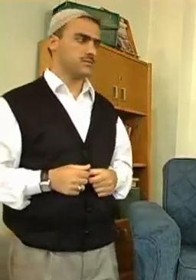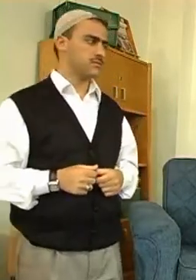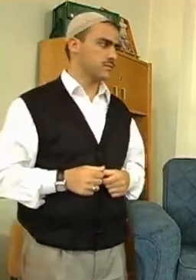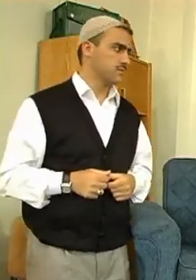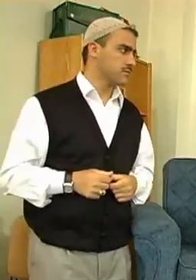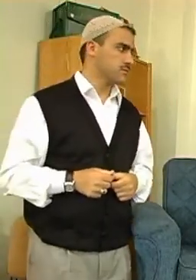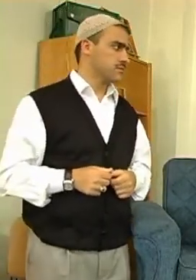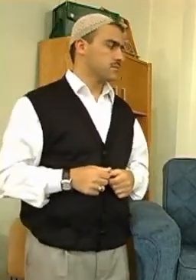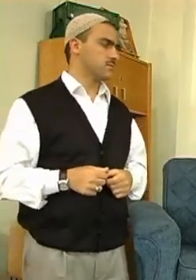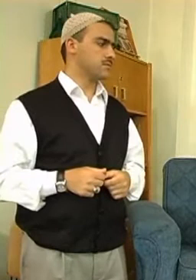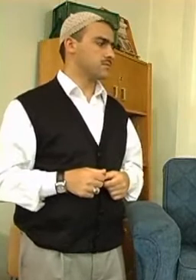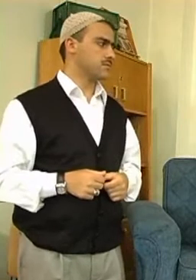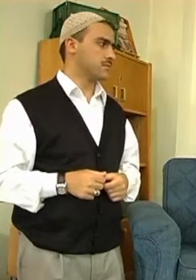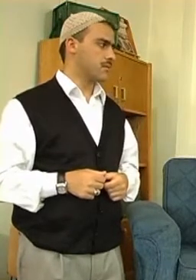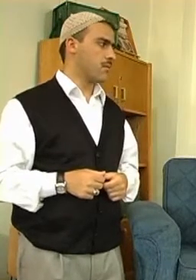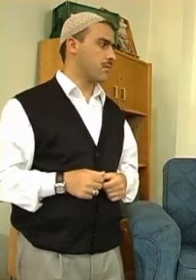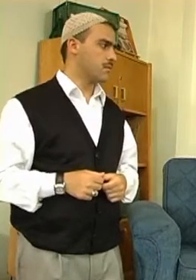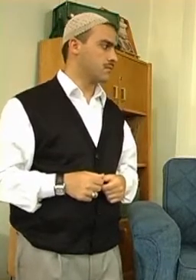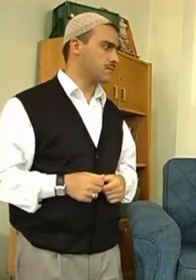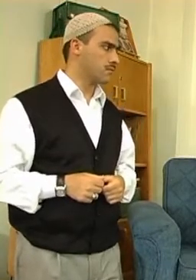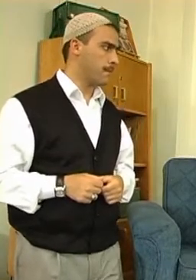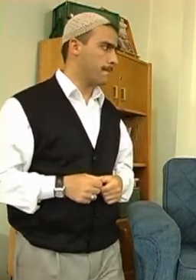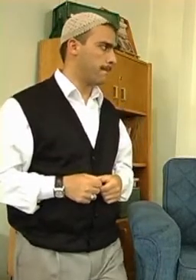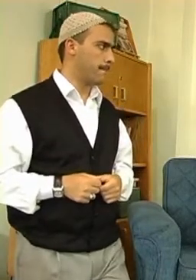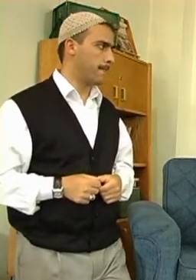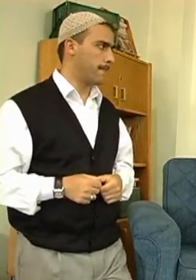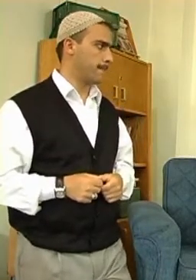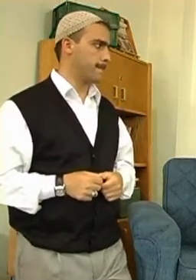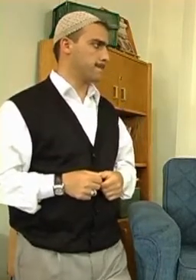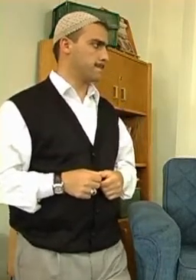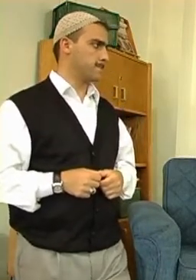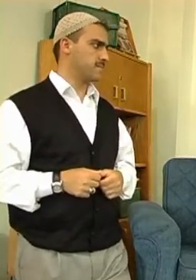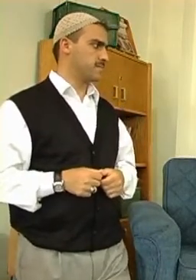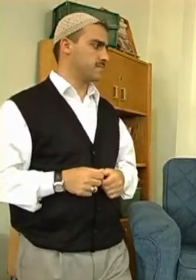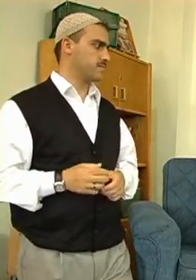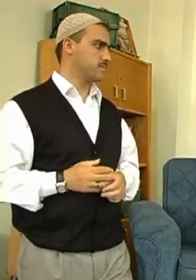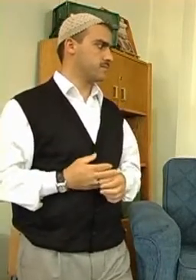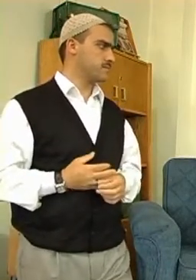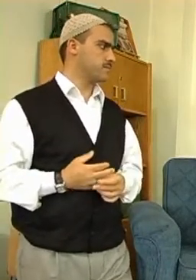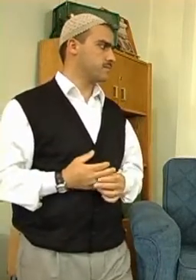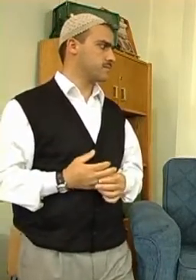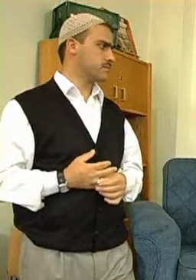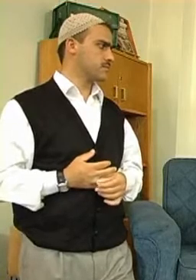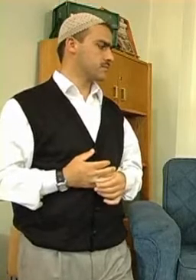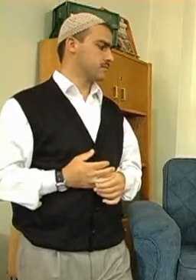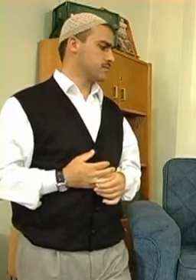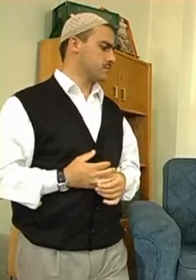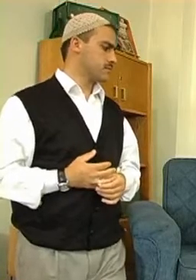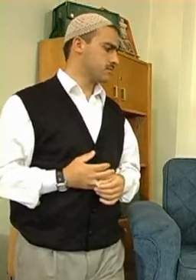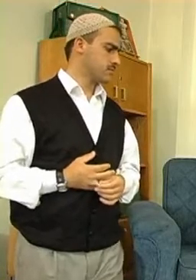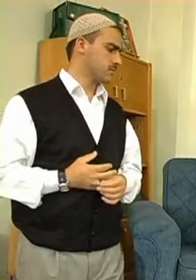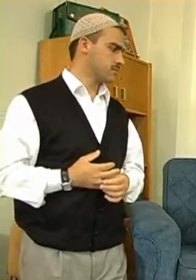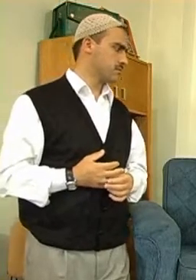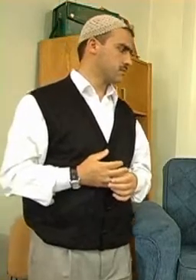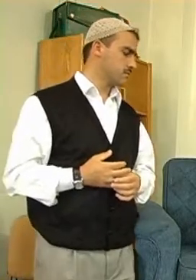böyle Cenab-ı Hakk'ın bütün sanatlar bizde tecelli etmiş. Bir böyle aslında takımdayız. Bir de